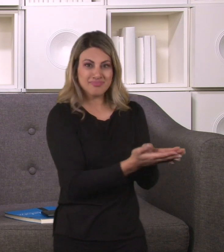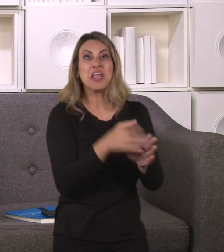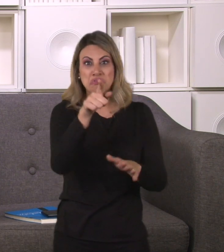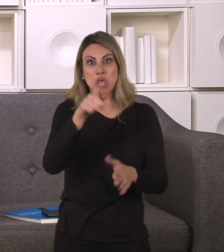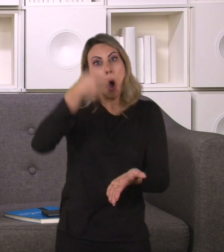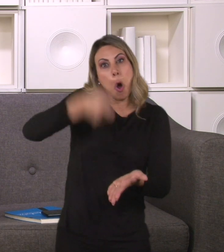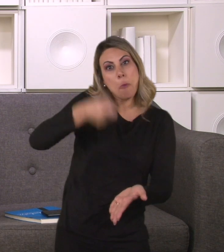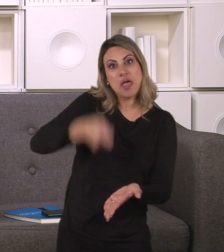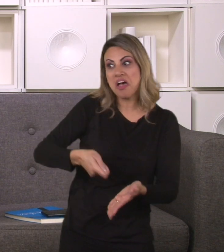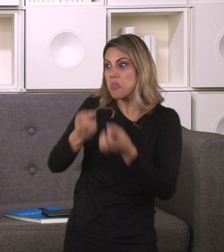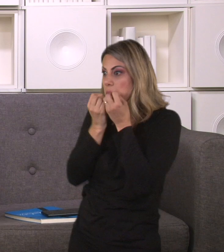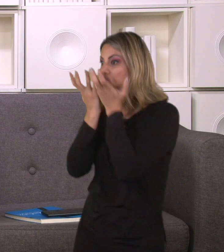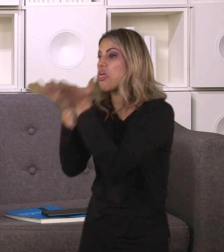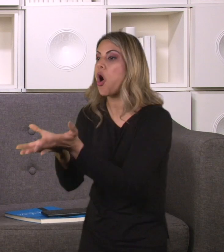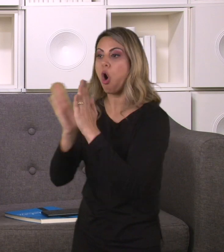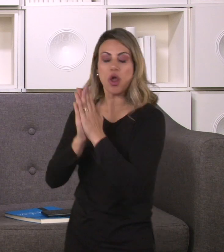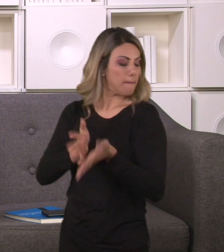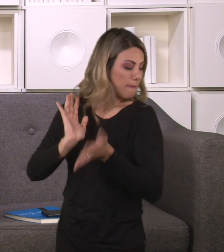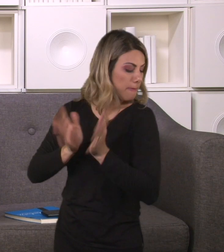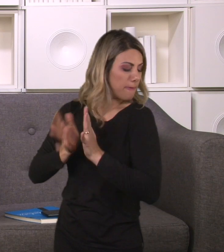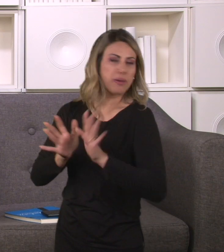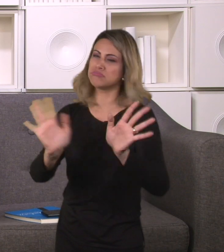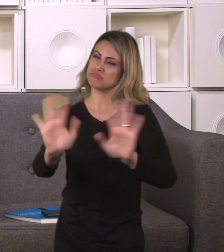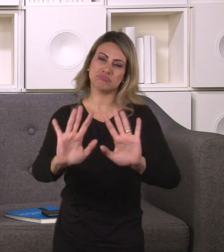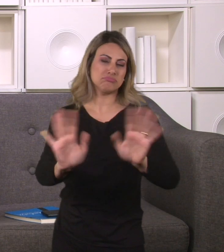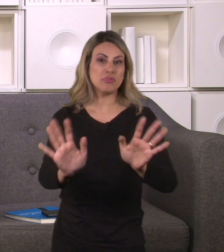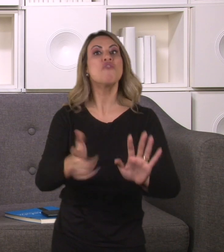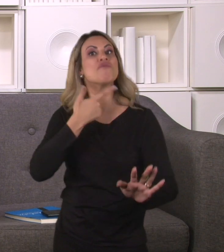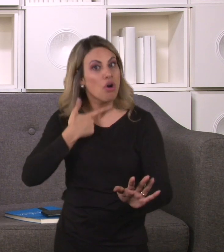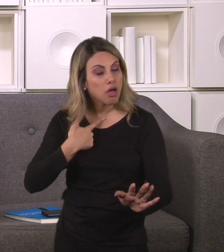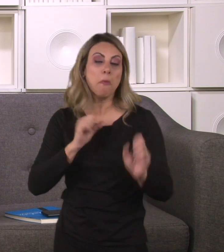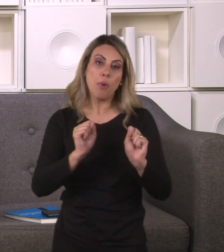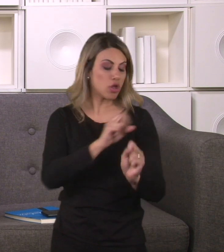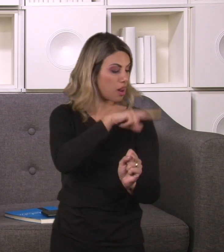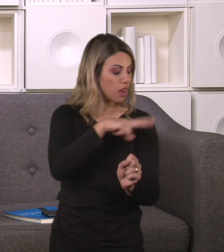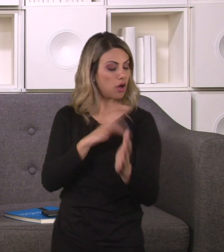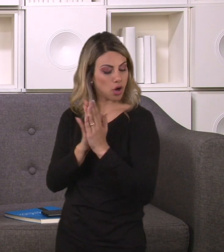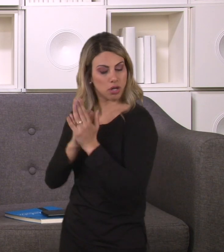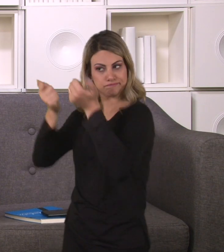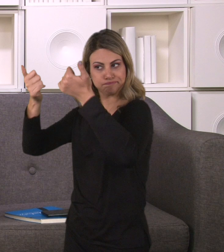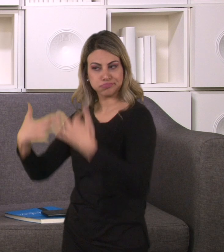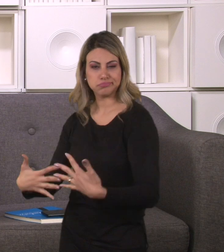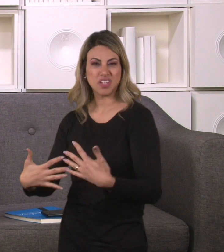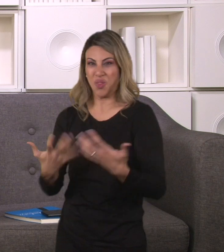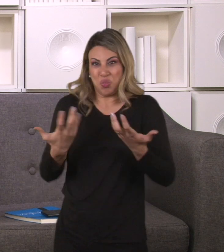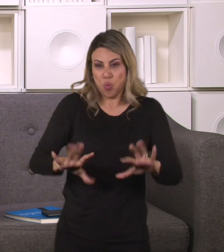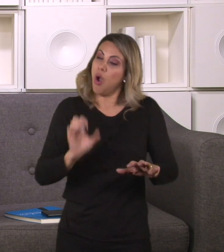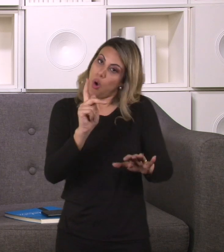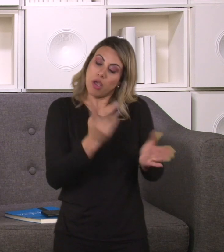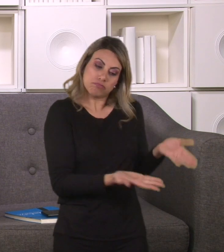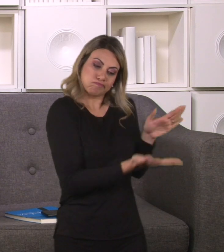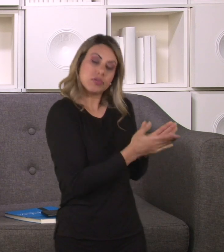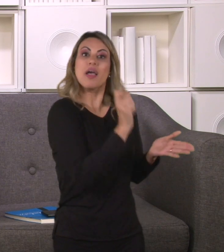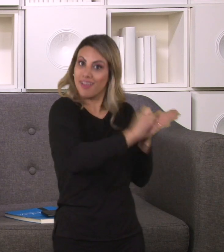necessariamente a compartilhar a sua oração com o seu grupo. Então, esses exercícios dessa nossa conversa, tanto da conversa